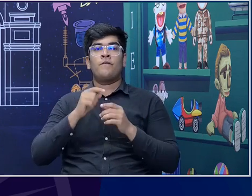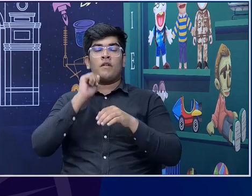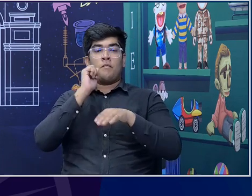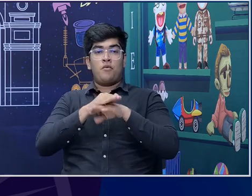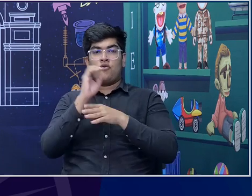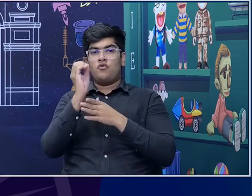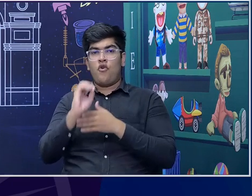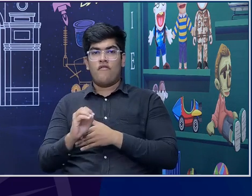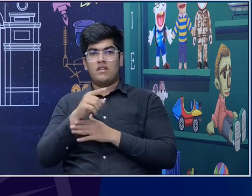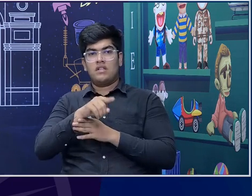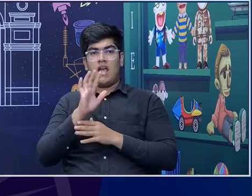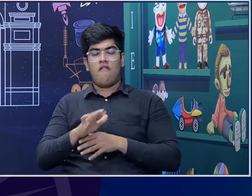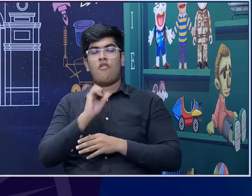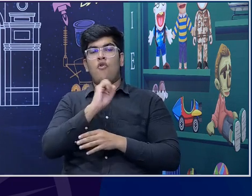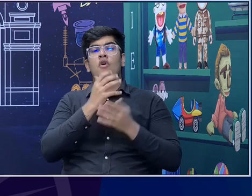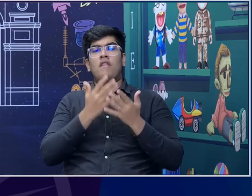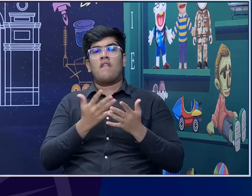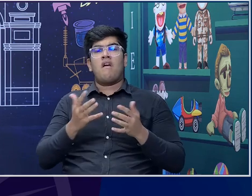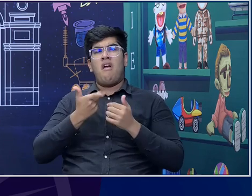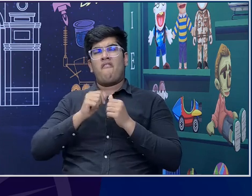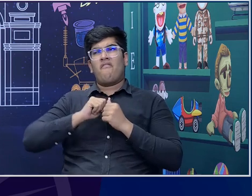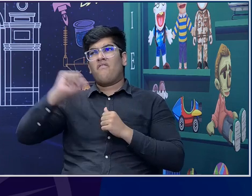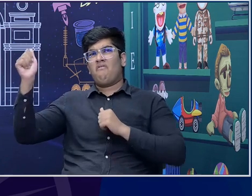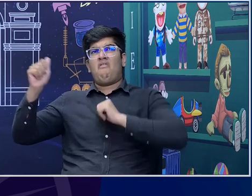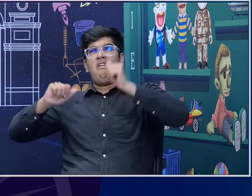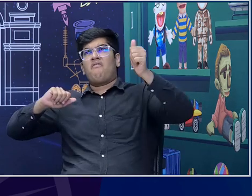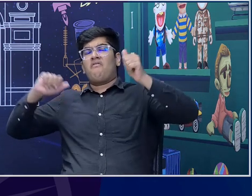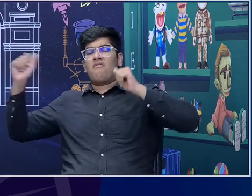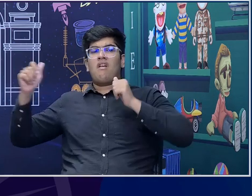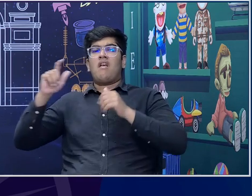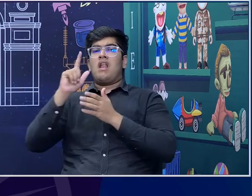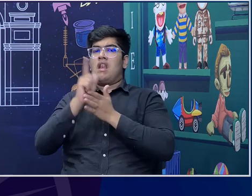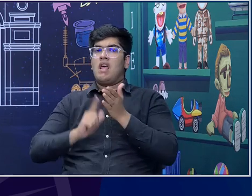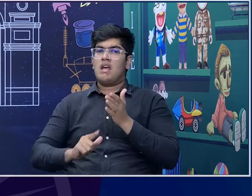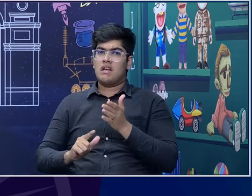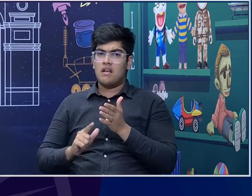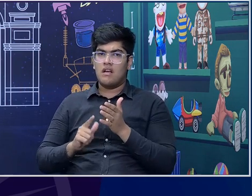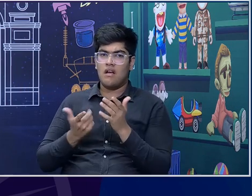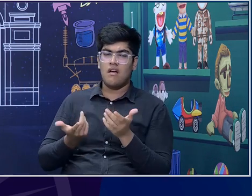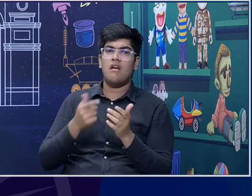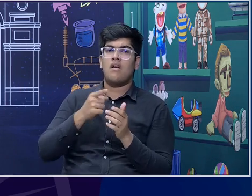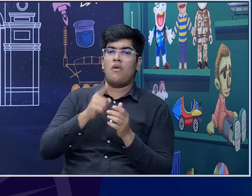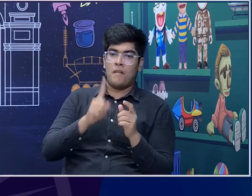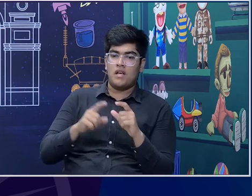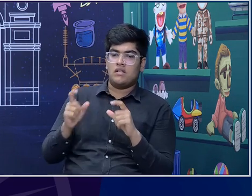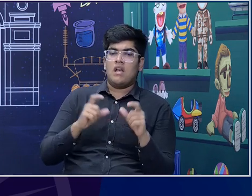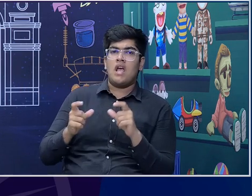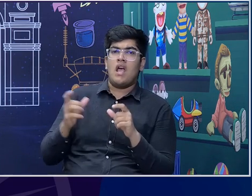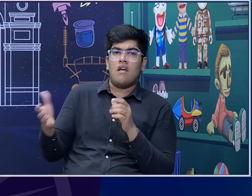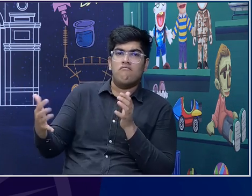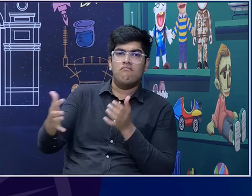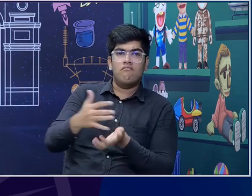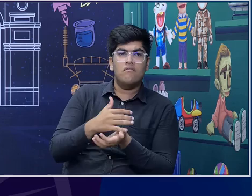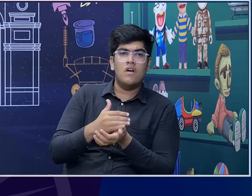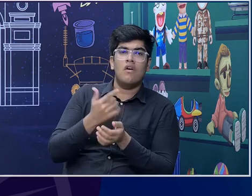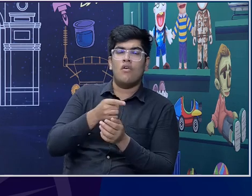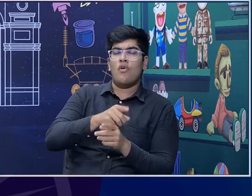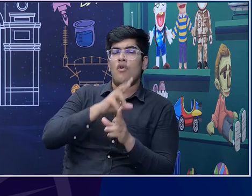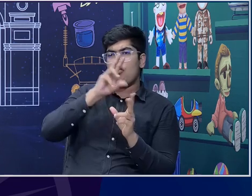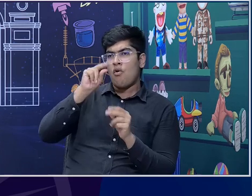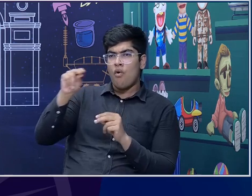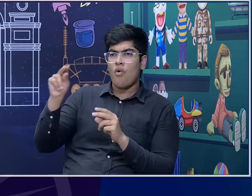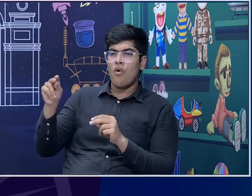आफिस में कितने लोगों की दूर-दूर से आई हुई चिथिया होती हैं, उनको संभालना था, तो वो सब को मना कर